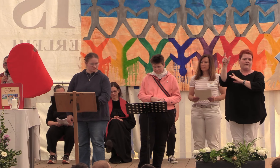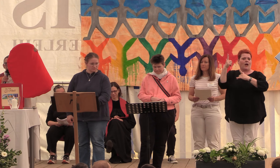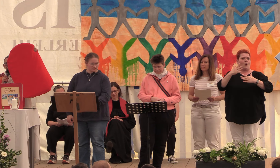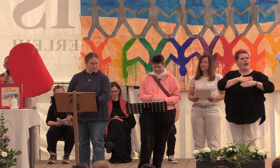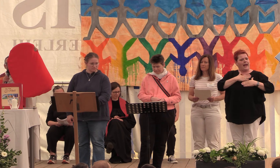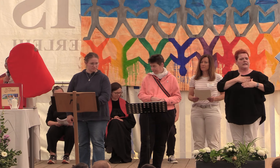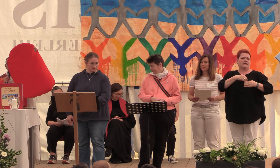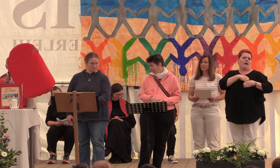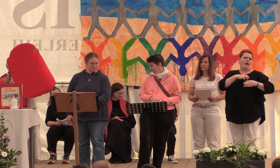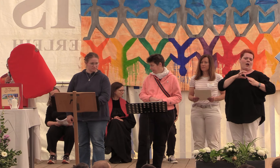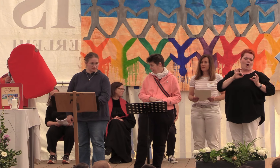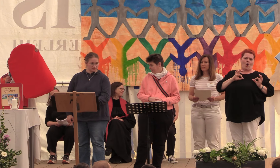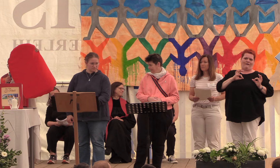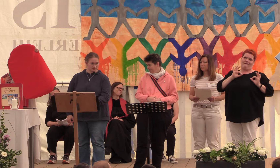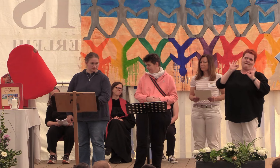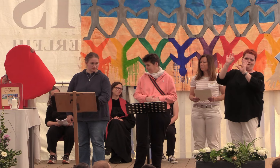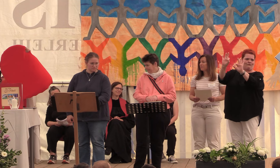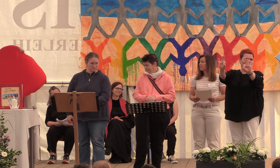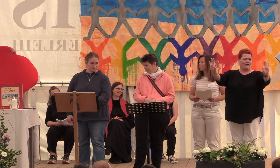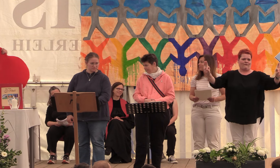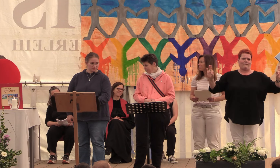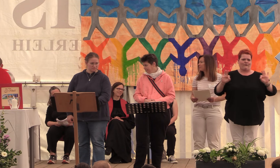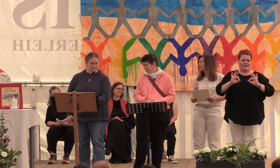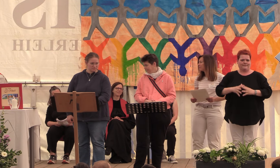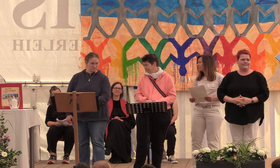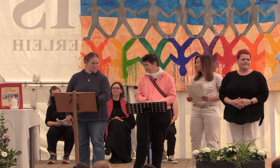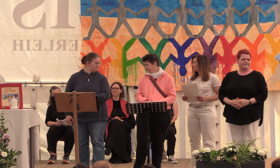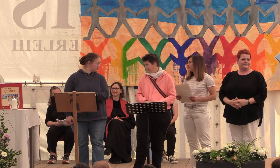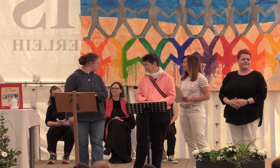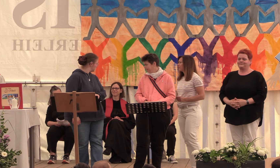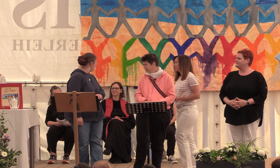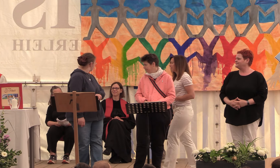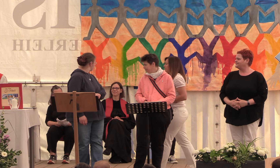Herz aufmachen füreinander.